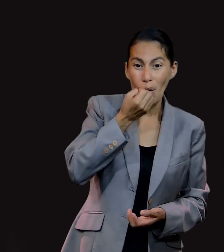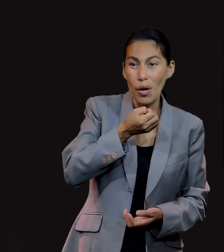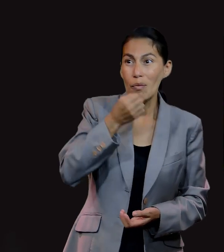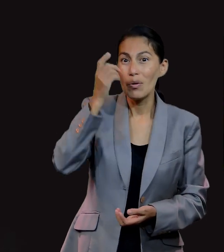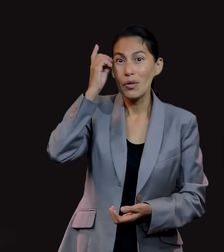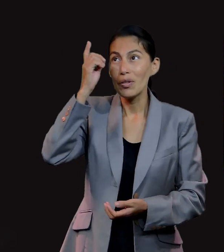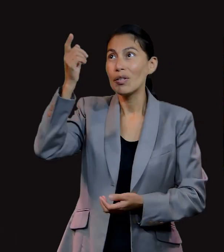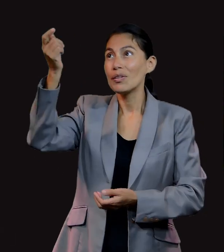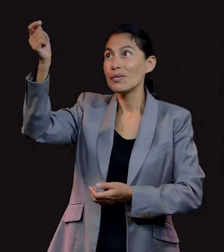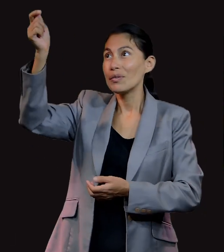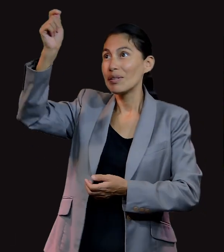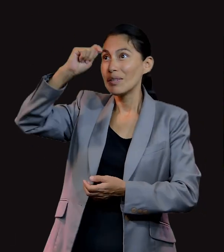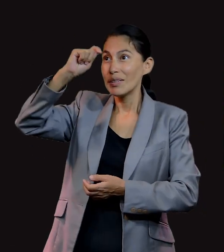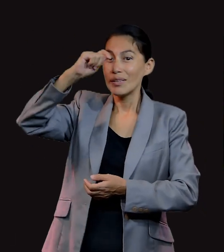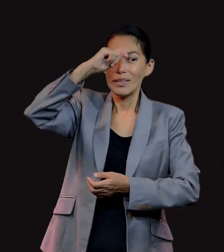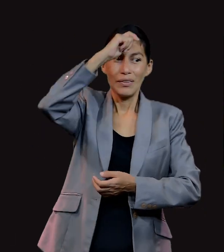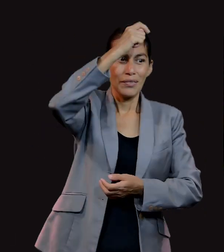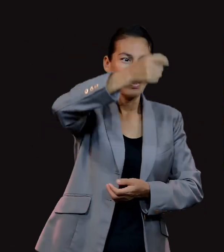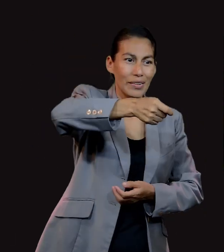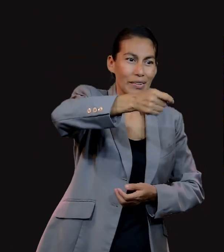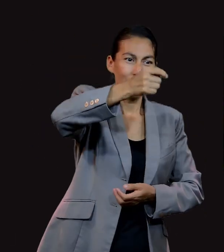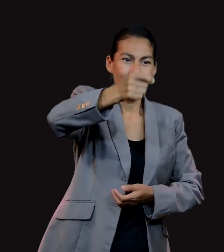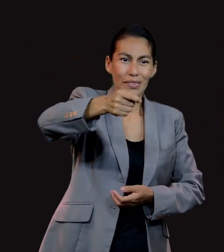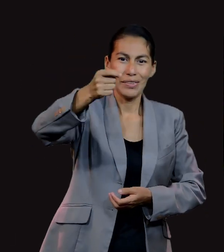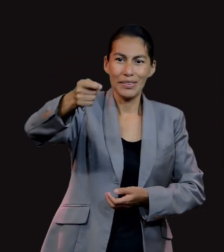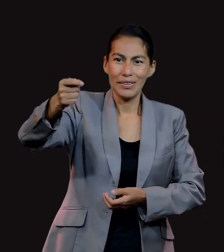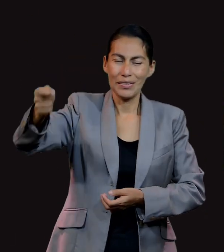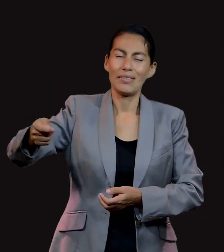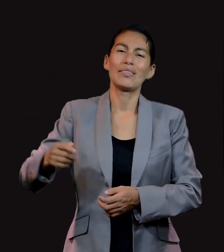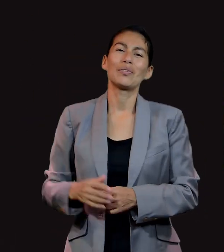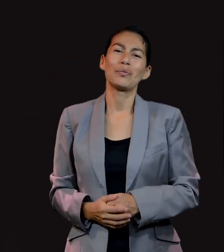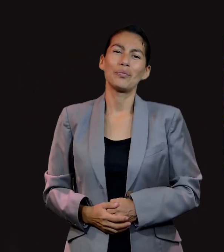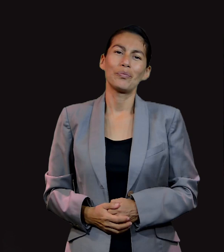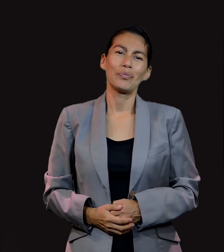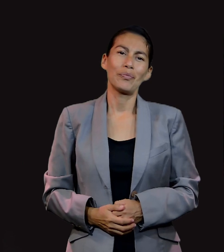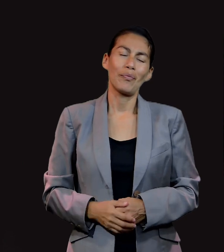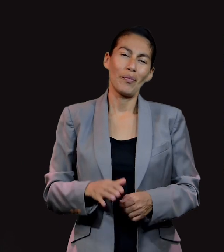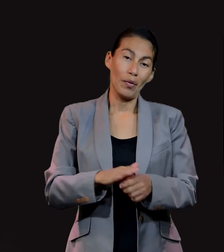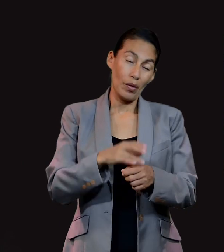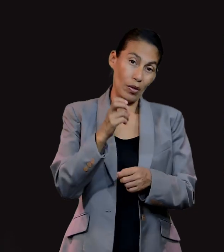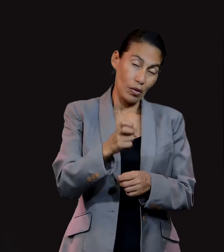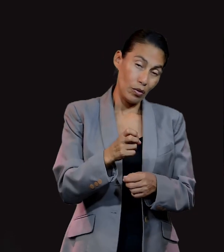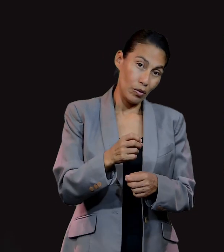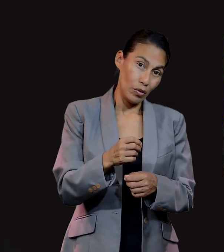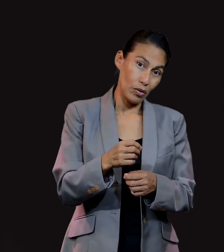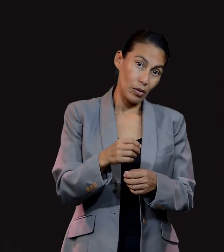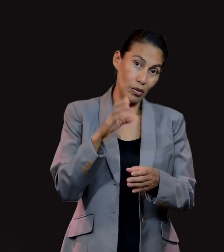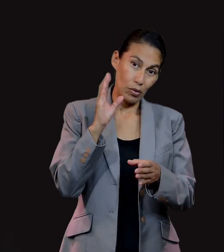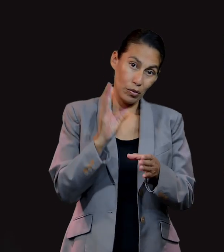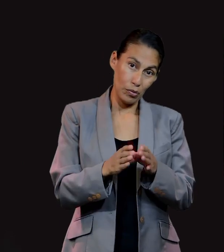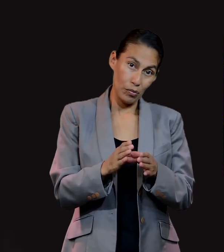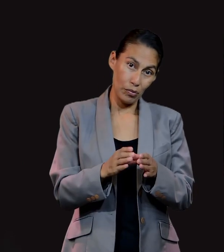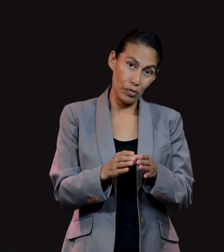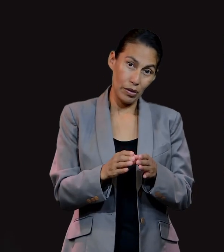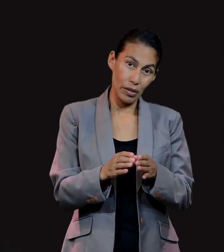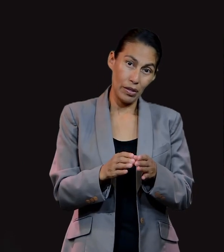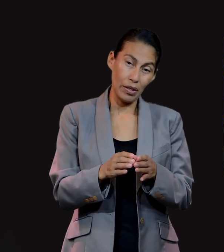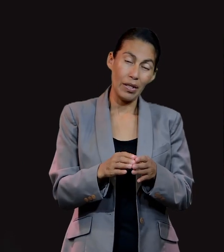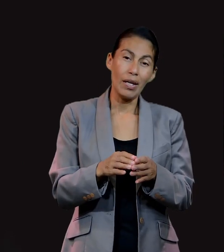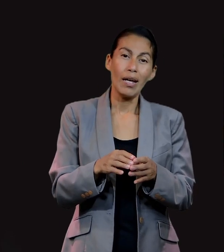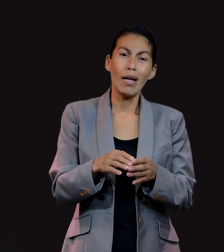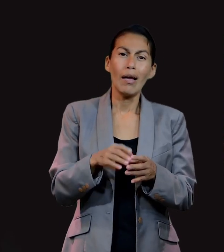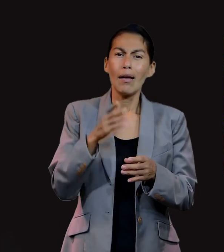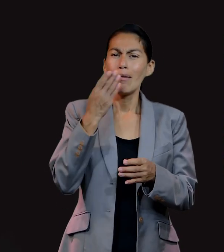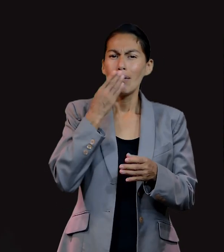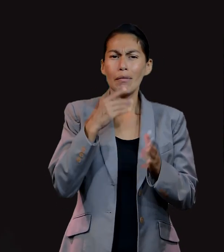convertimos en canales de bendición de tal manera que se cumpla Apocalipsis capítulo 18 1 y 2 esta